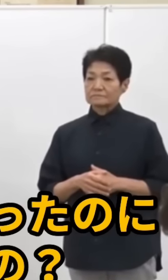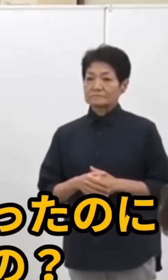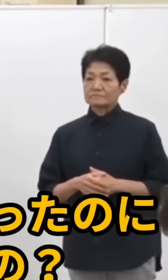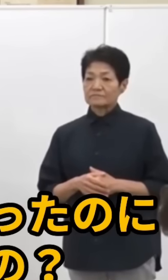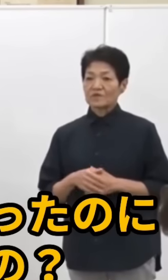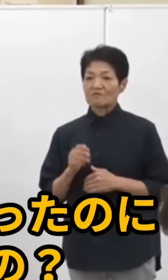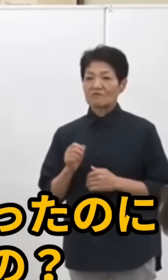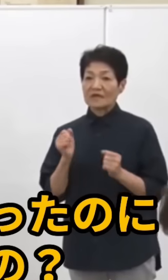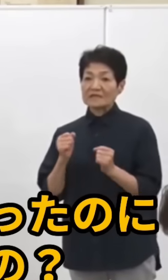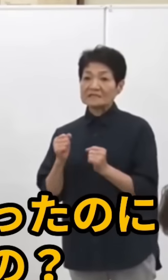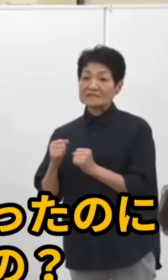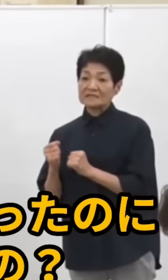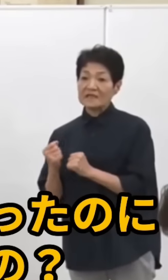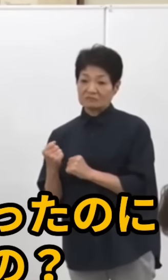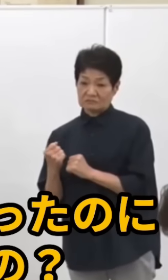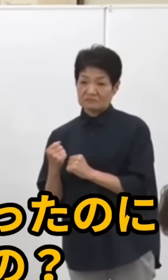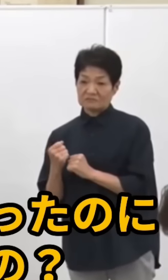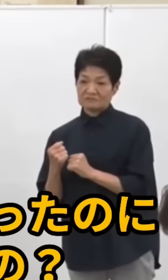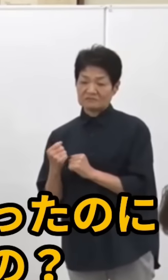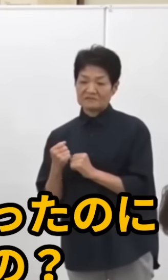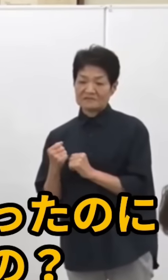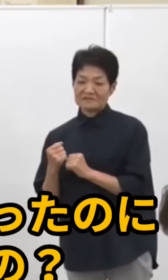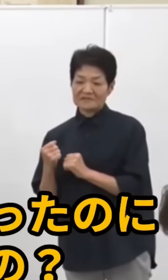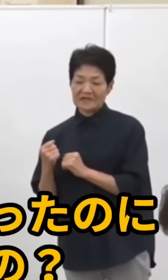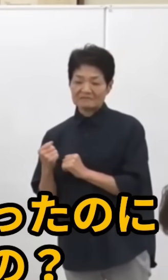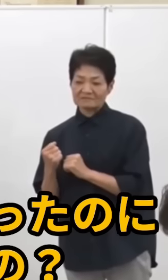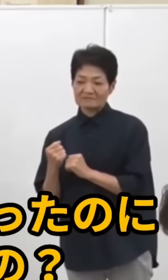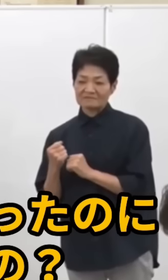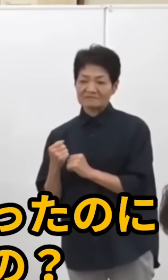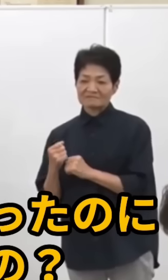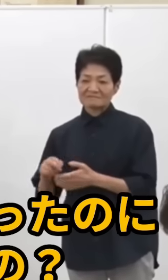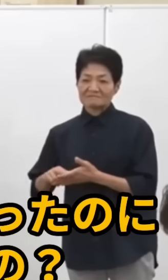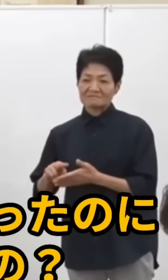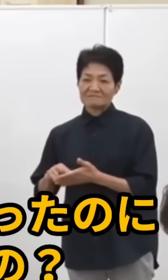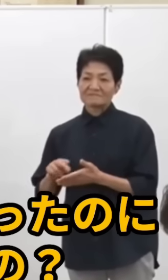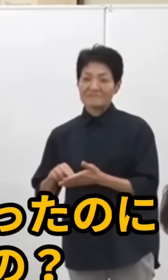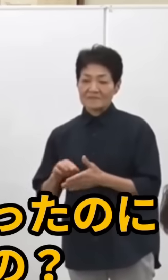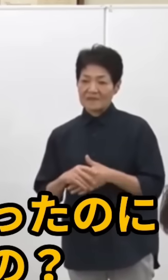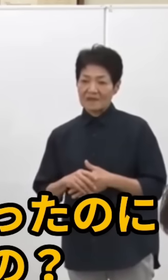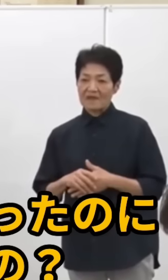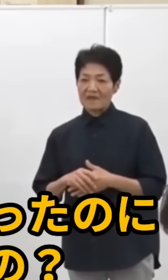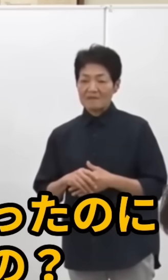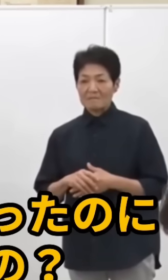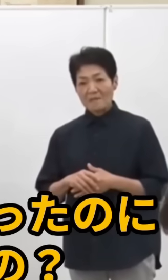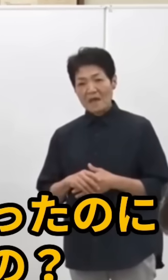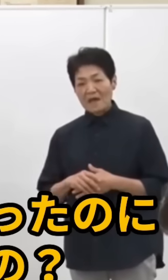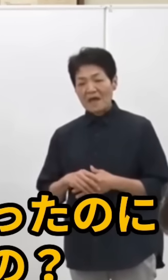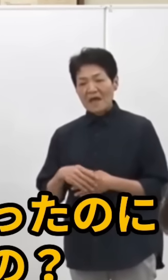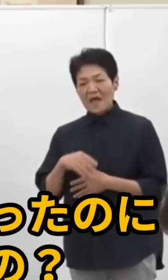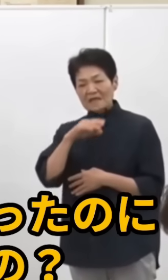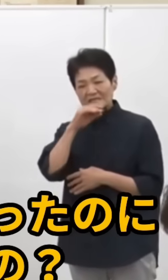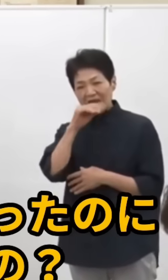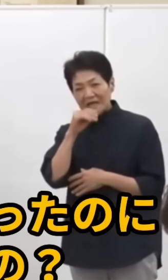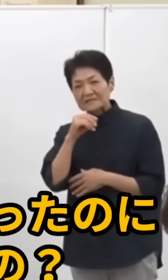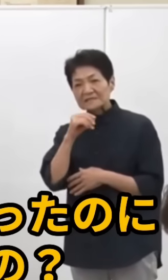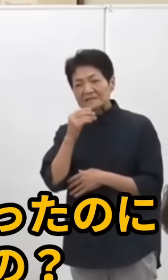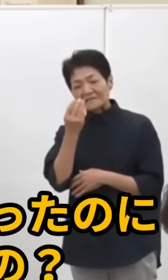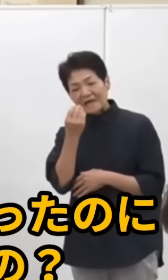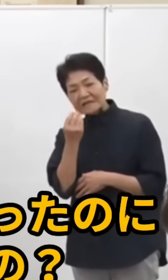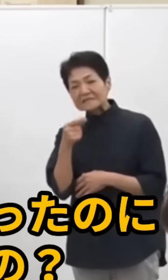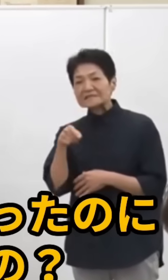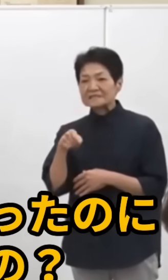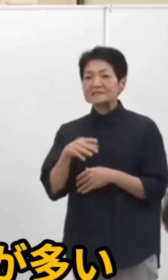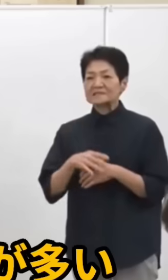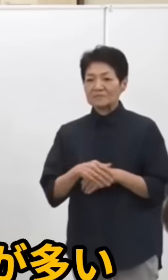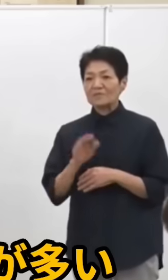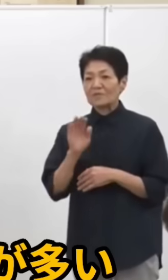逃げる前提とかですね、解除権行使する前提っていう、冷やかしって言ったら言い過ぎですけど、そういうところはもう欠片も感じてませ